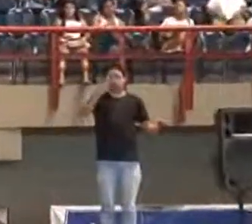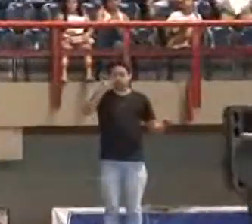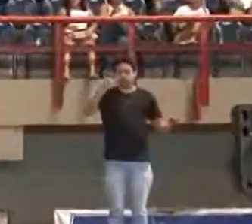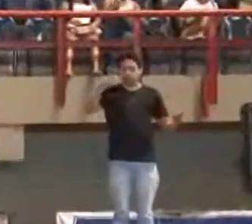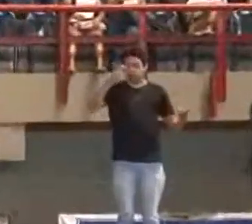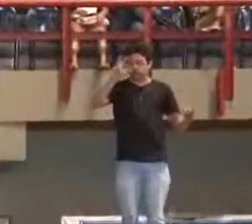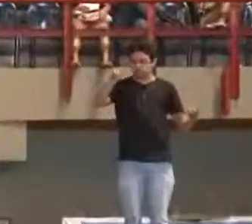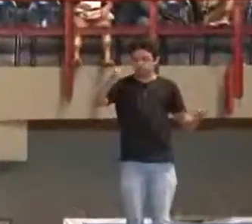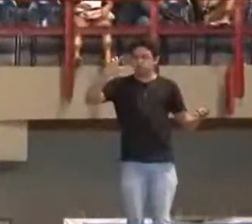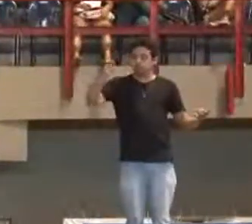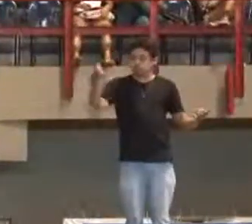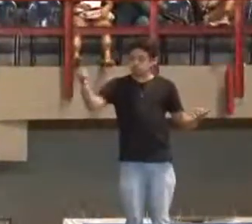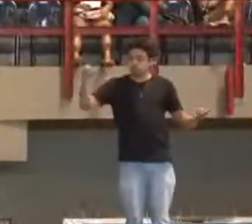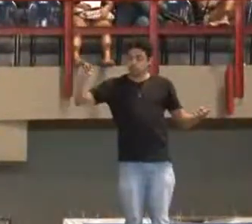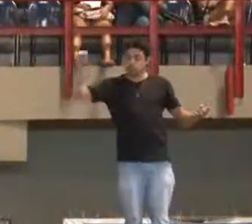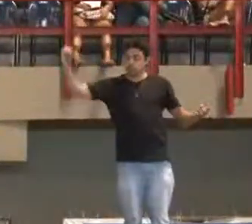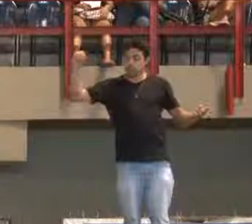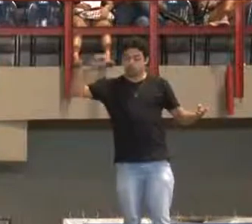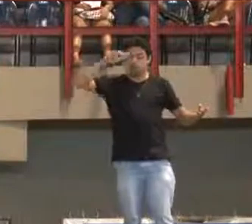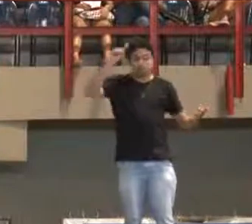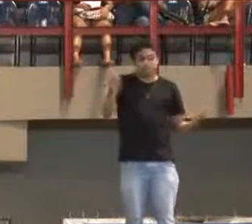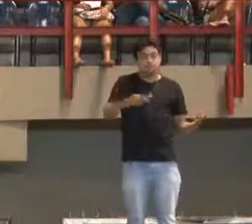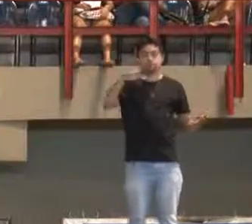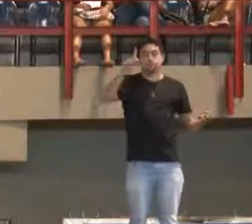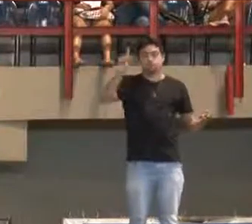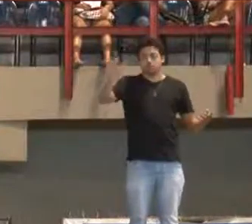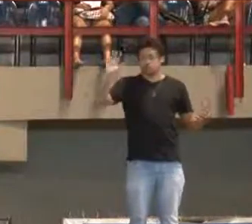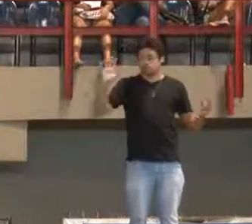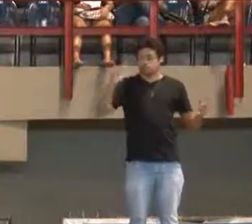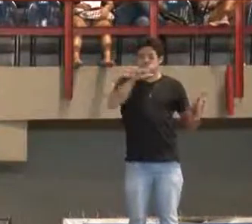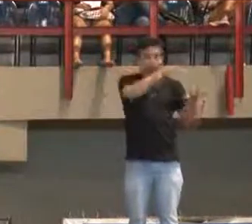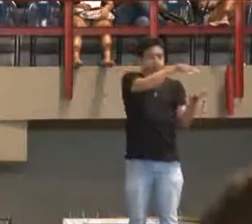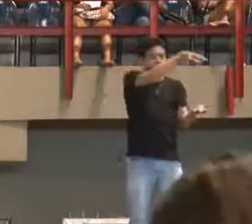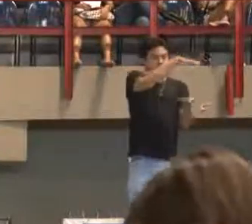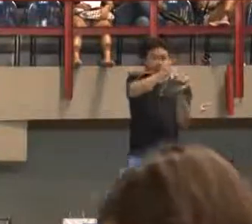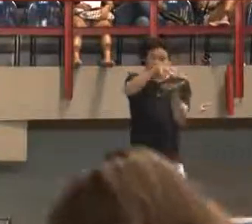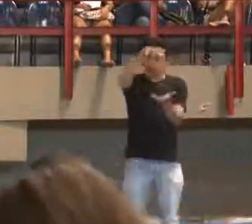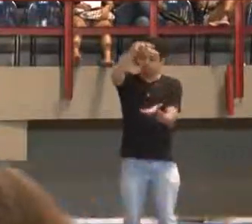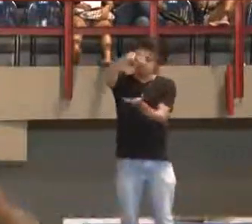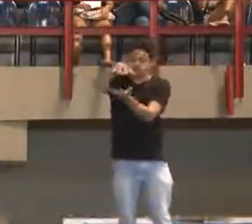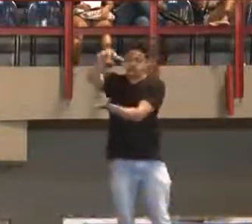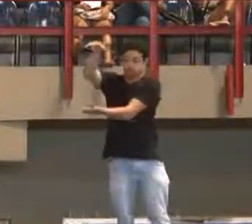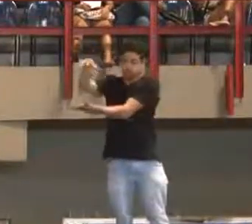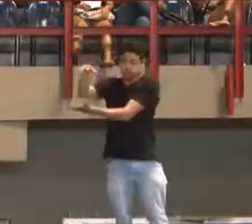milhões, 60 milhões e 80 milhões de quilogramas. Agora,